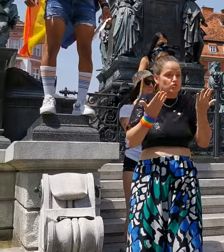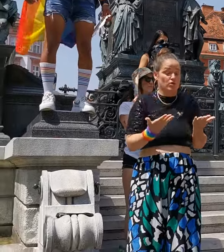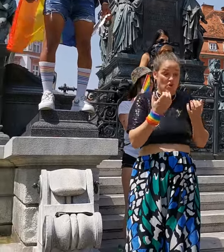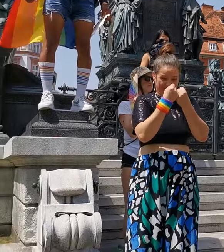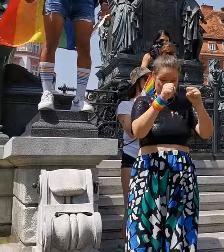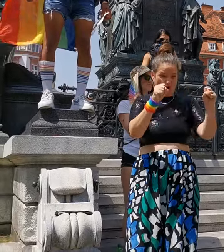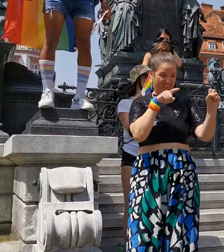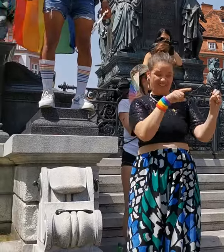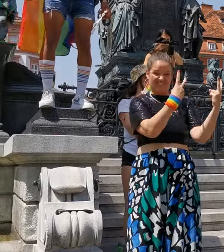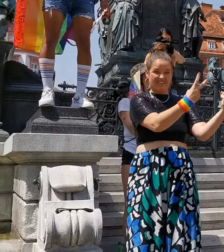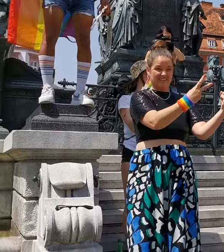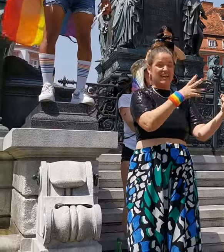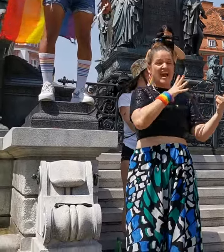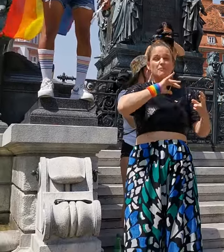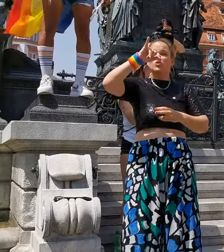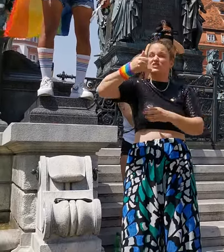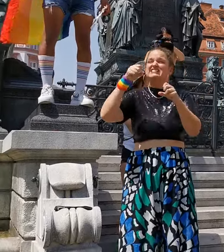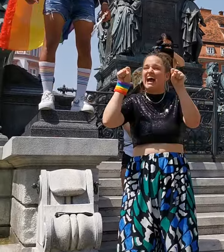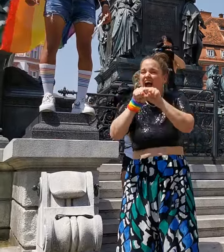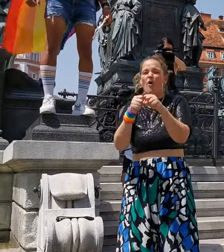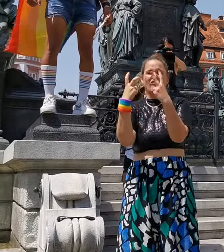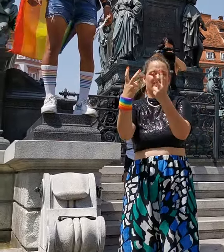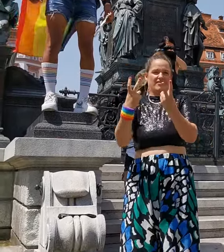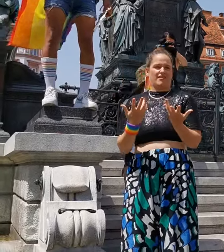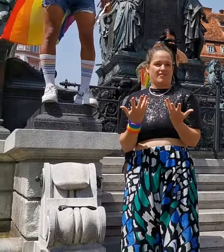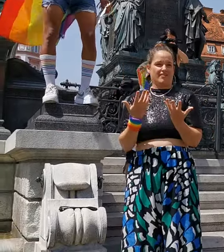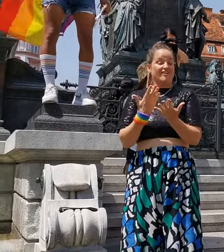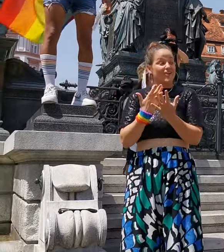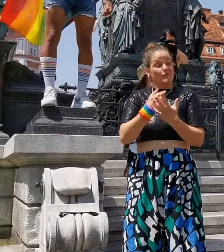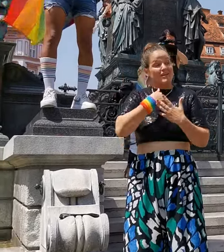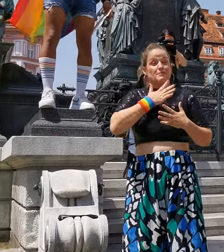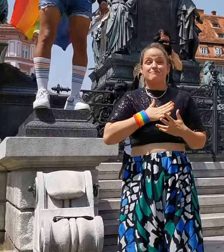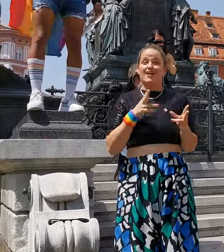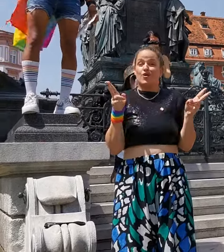dazu ist die Justiz ein wichtiges Thema. Und ich möchte euch jetzt